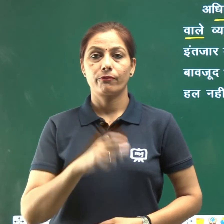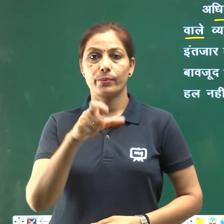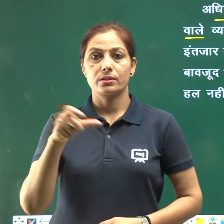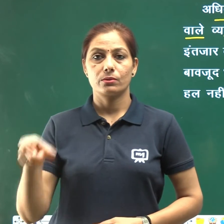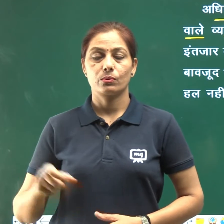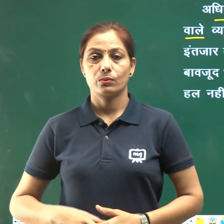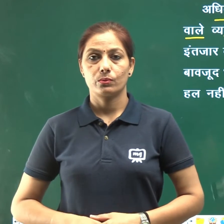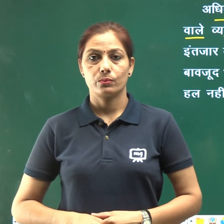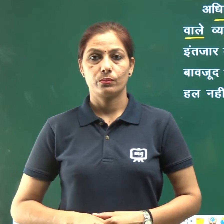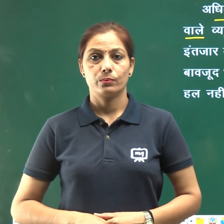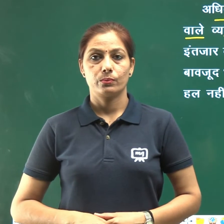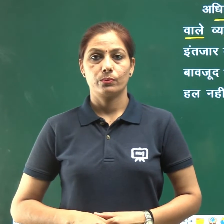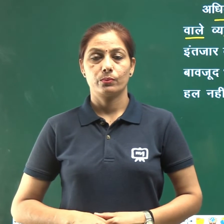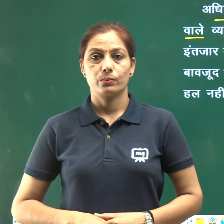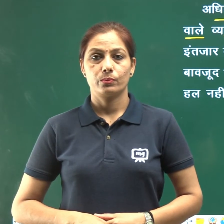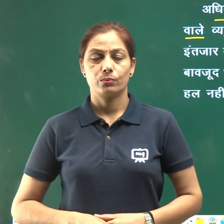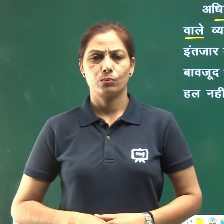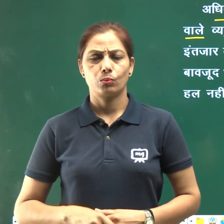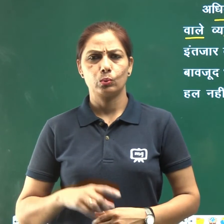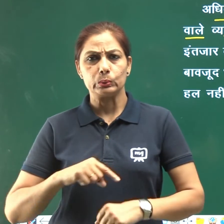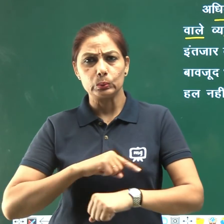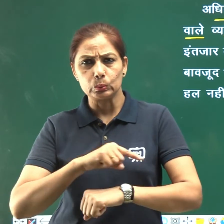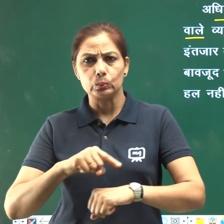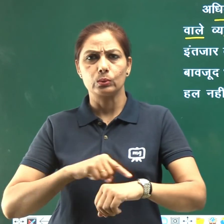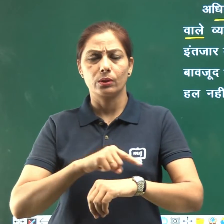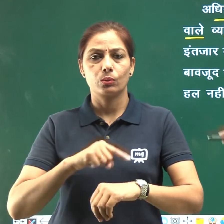व्यक्तियों को घंटों तक